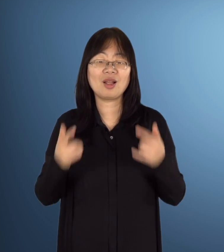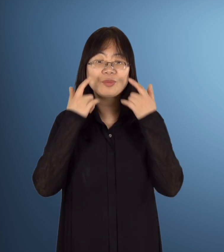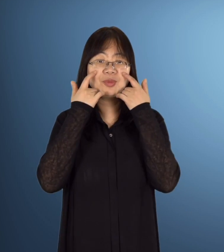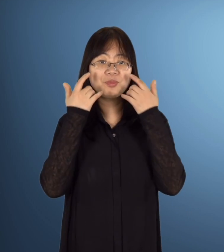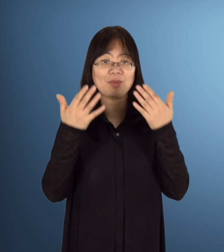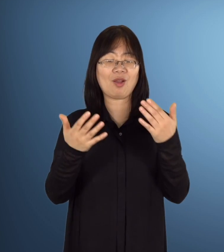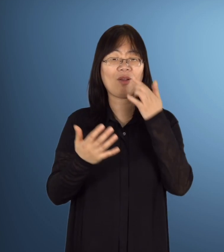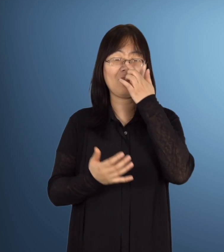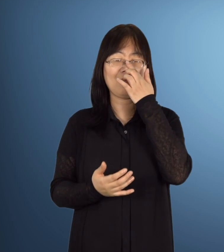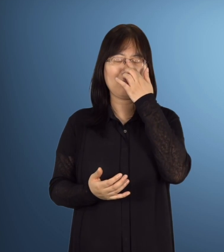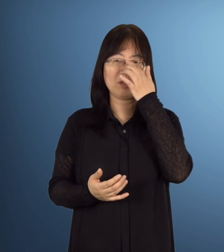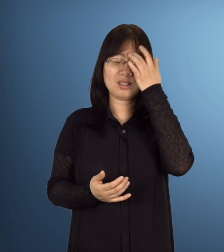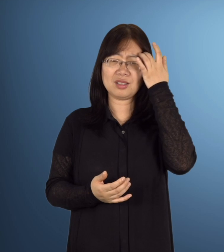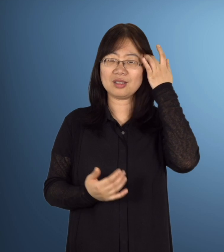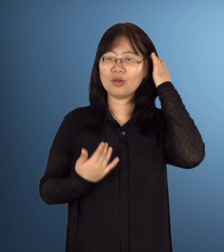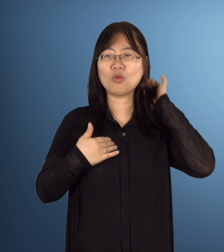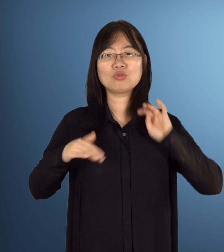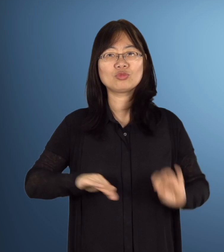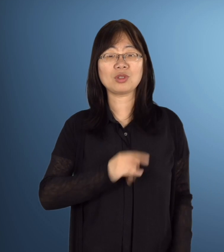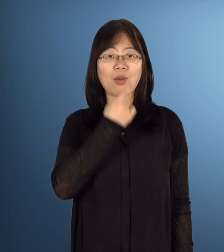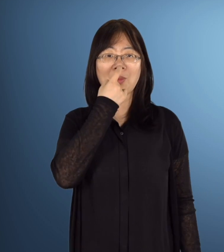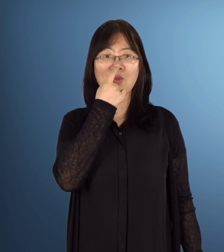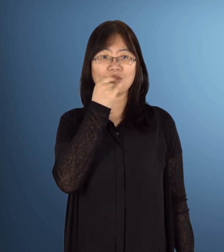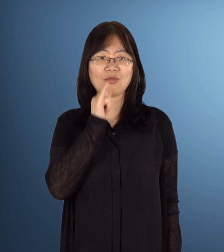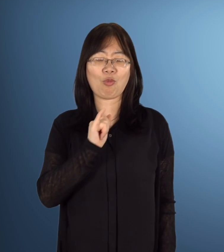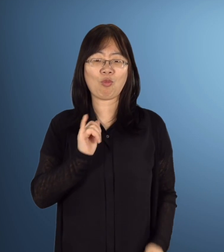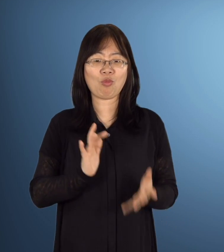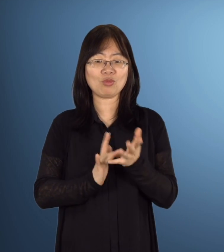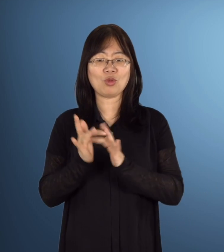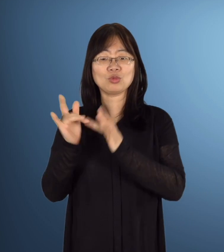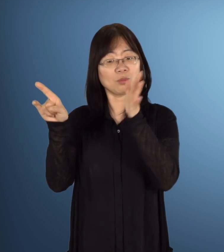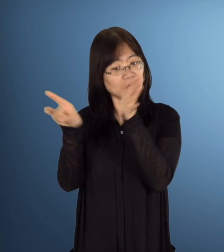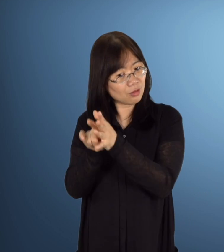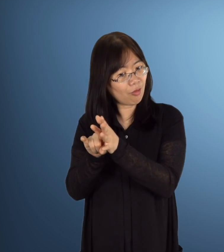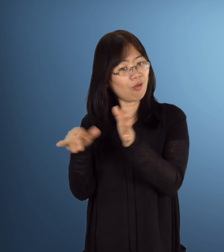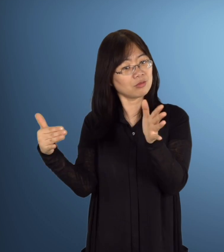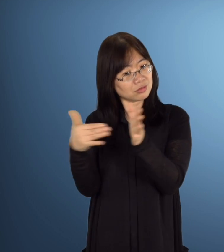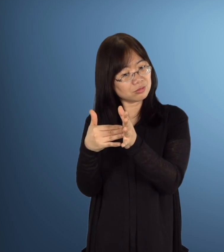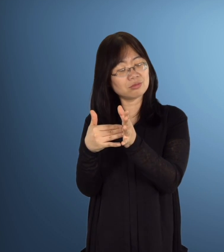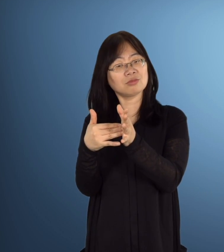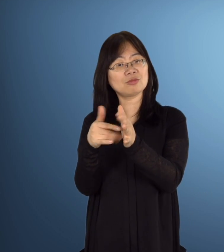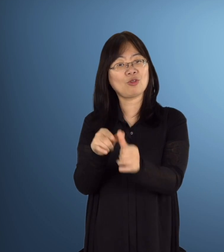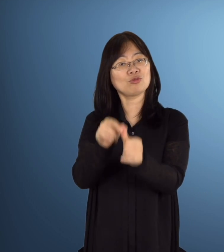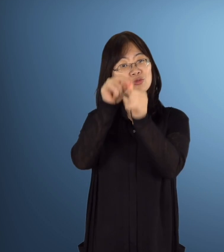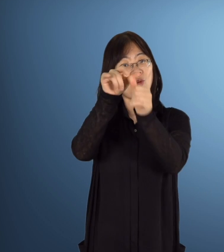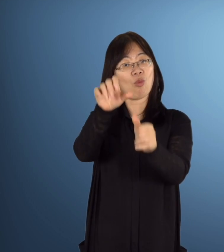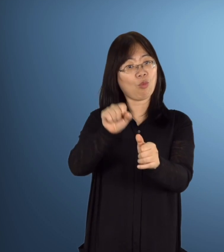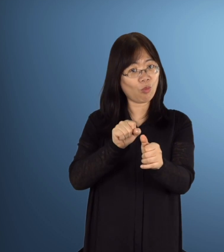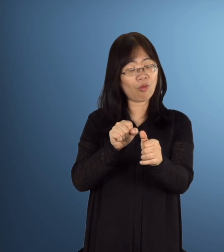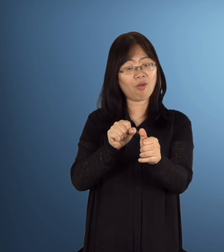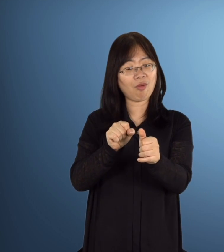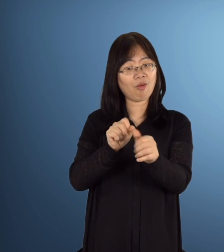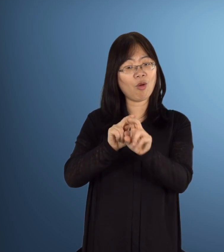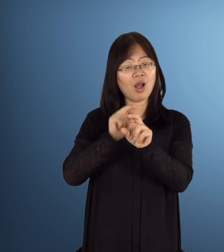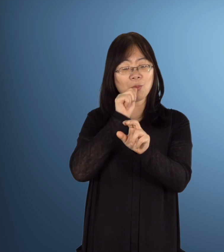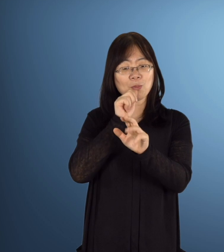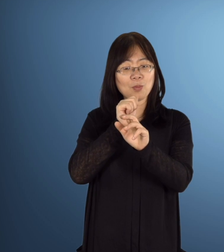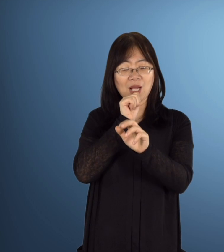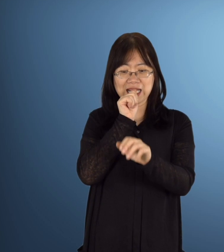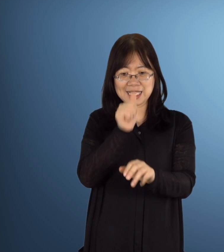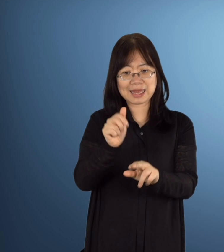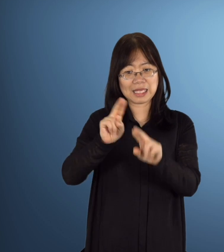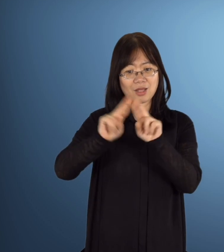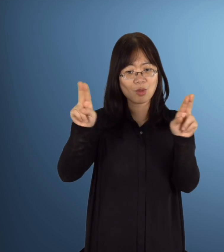분명히 우리가 배우기는 예수를 믿으면 구원은 절대 취소되는 법이